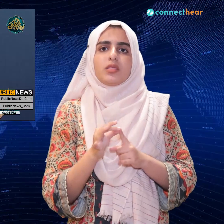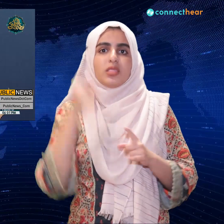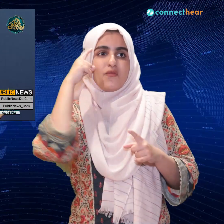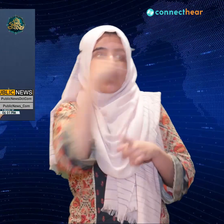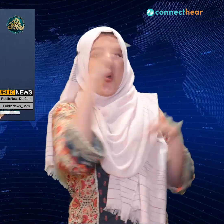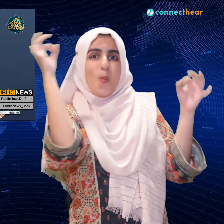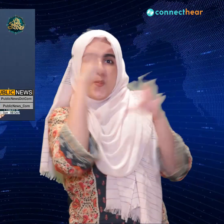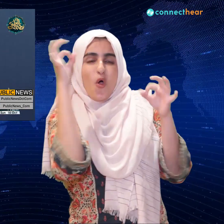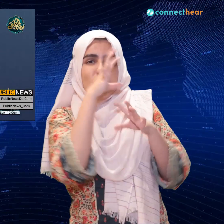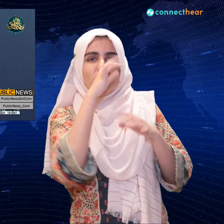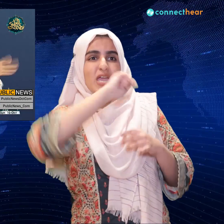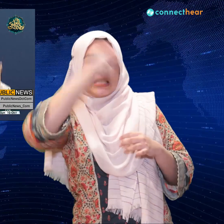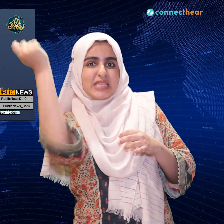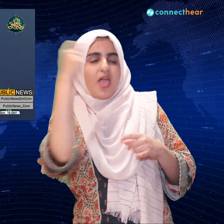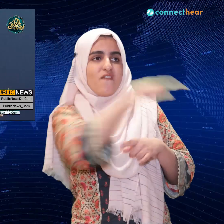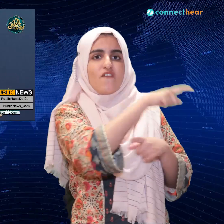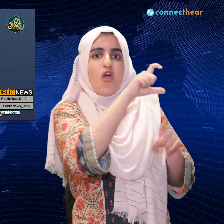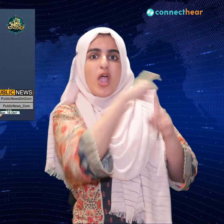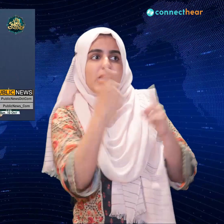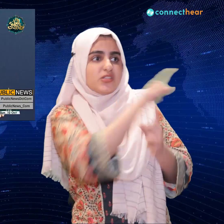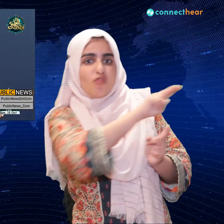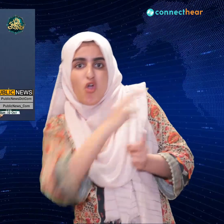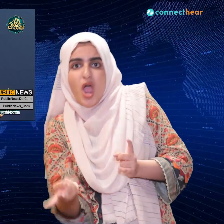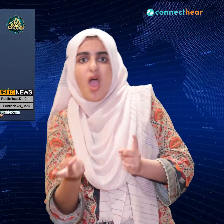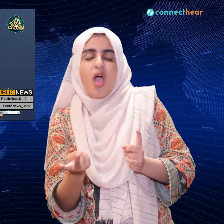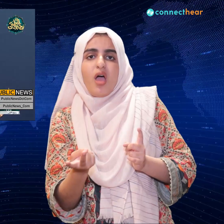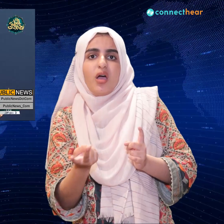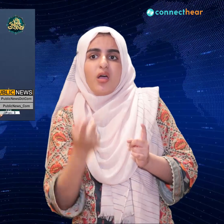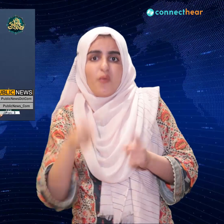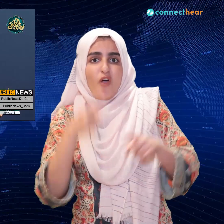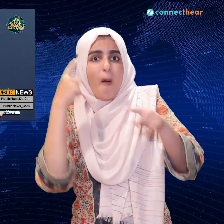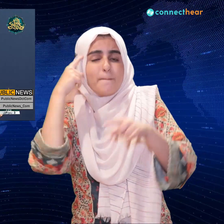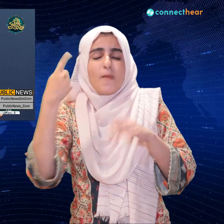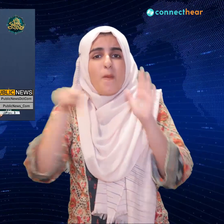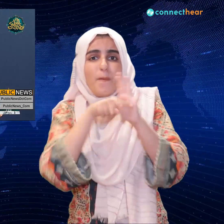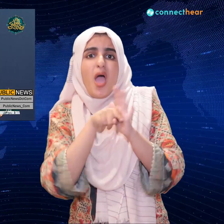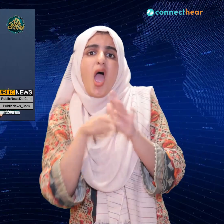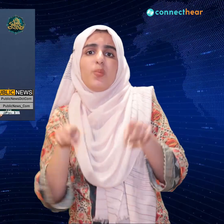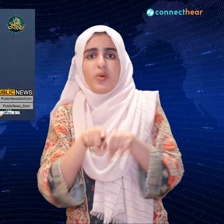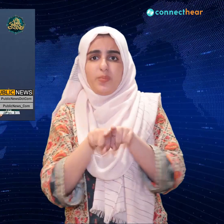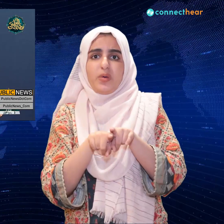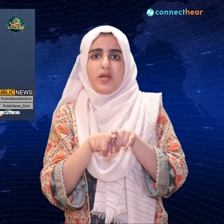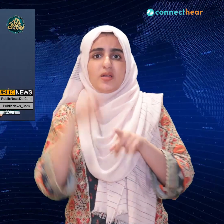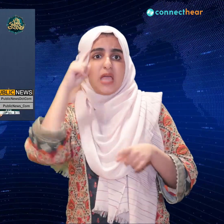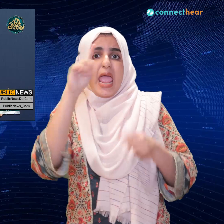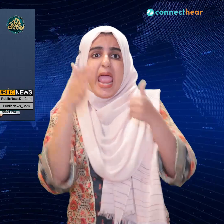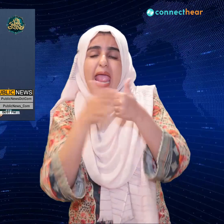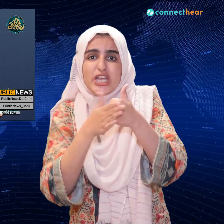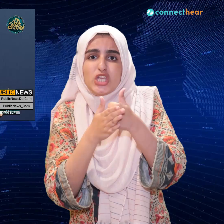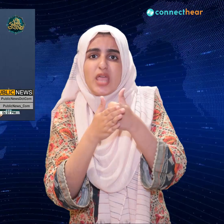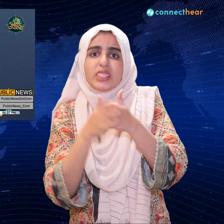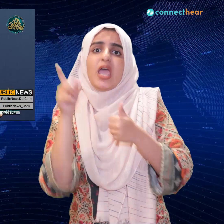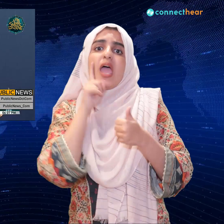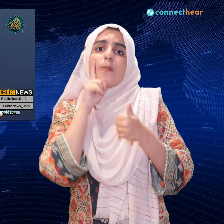اندر اس کلچر کی وجہ سے خاندانی نظام پہ کیا فرق پڑا ہے؟ ایک شادی کی اوسط ایوریج